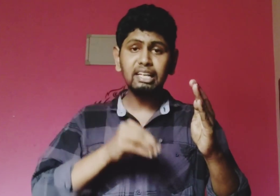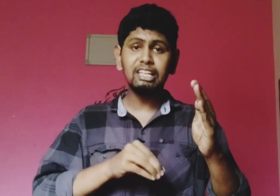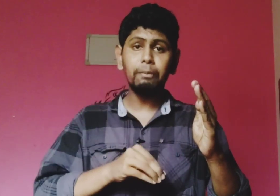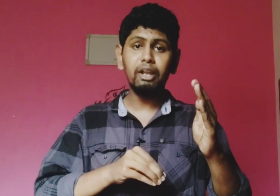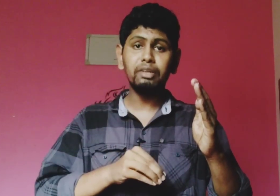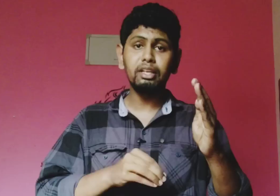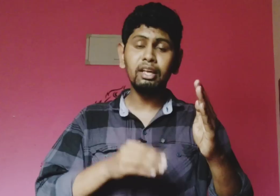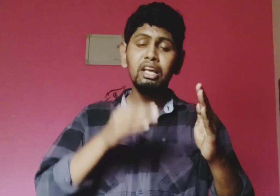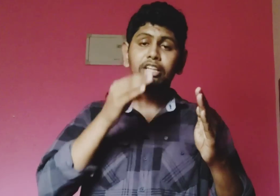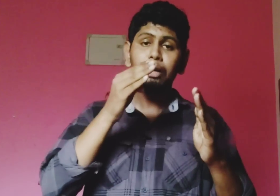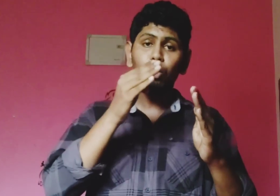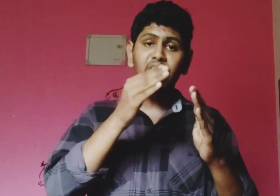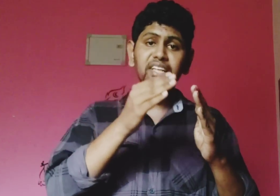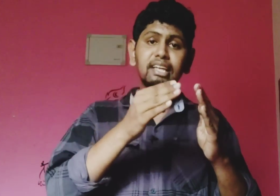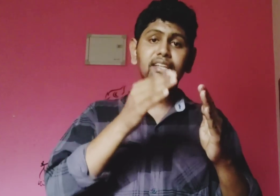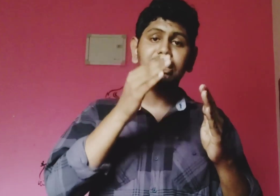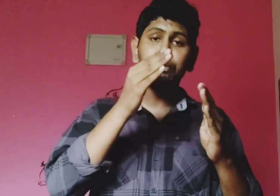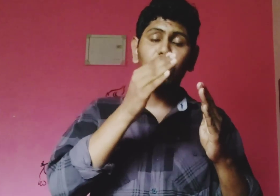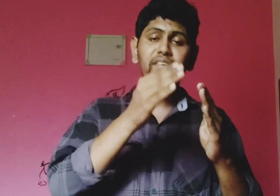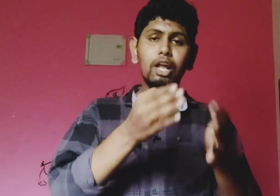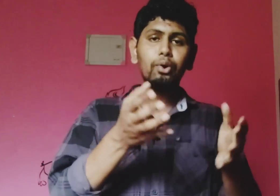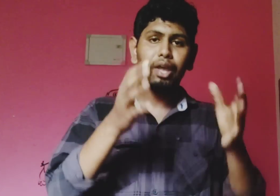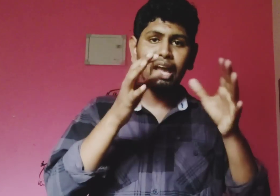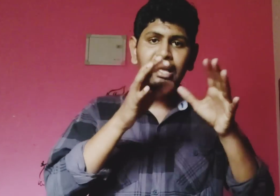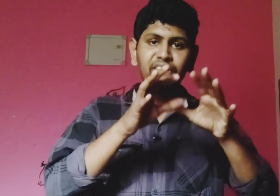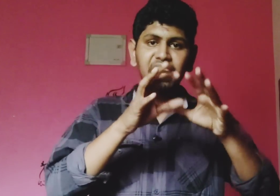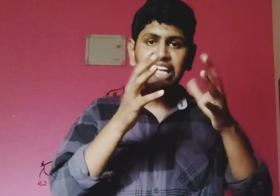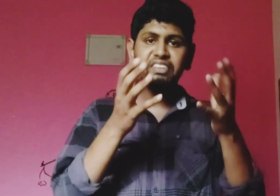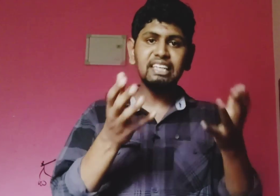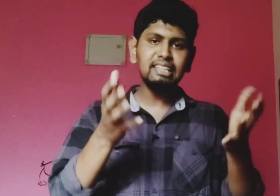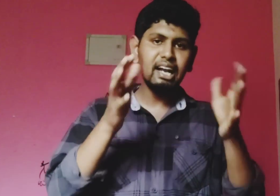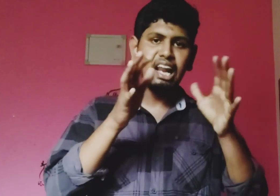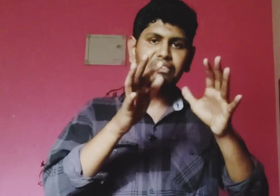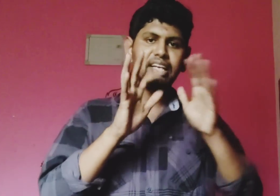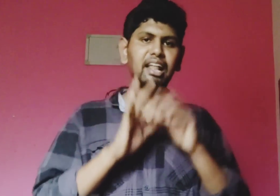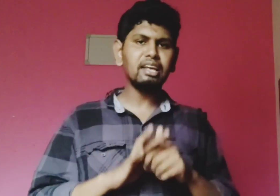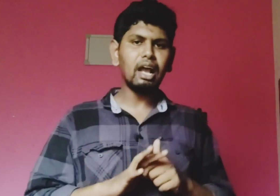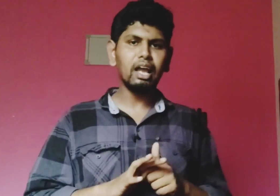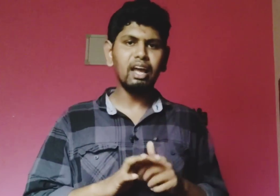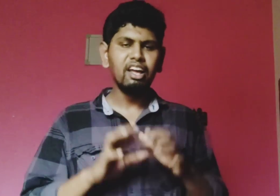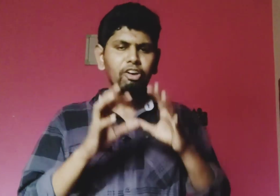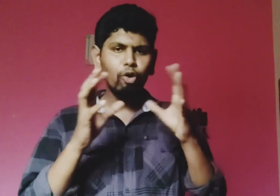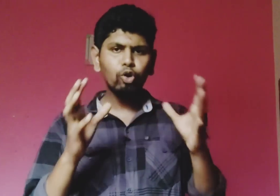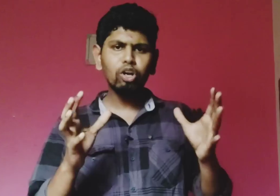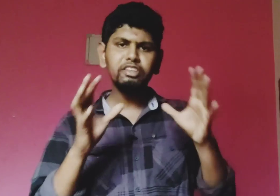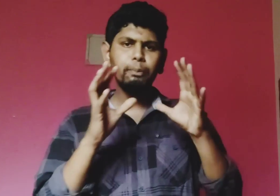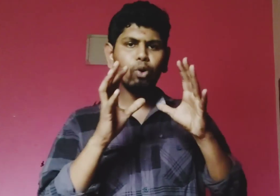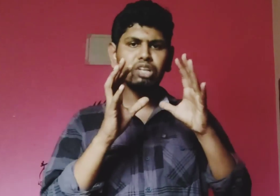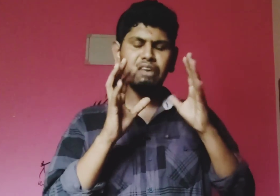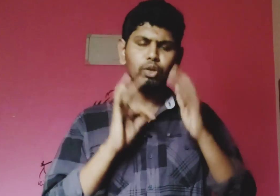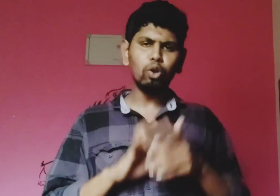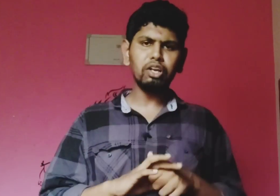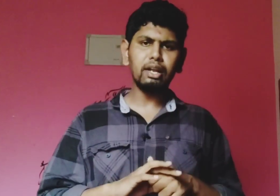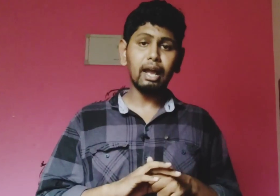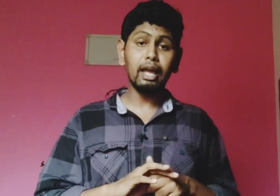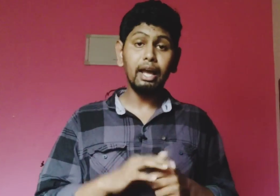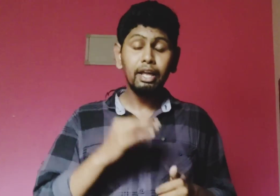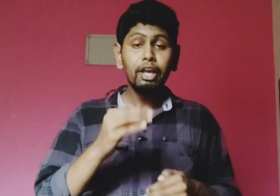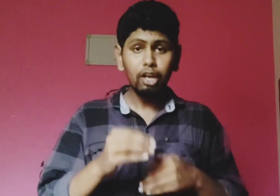சில பேர் வந்து திமுகவை சேர்ந்த திமுகவினர்களுடைய வீட்டு விசேஷங்கள்லாம் வந்து கலந்துக்கிறாங்க, போட்டோக்கு வந்து போஸ் எல்லாம் வந்து கொடுத்துக்கிருக்காங்க. இன்னும்